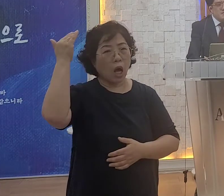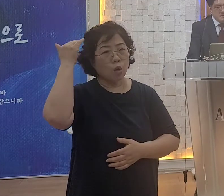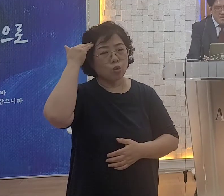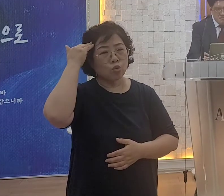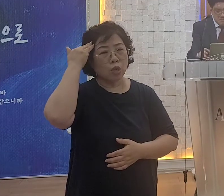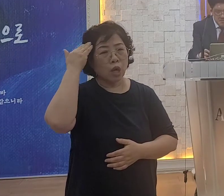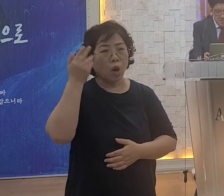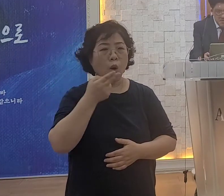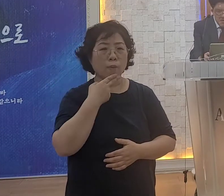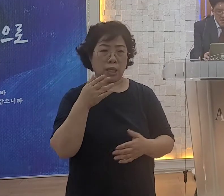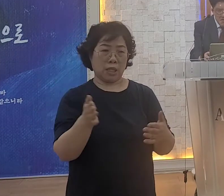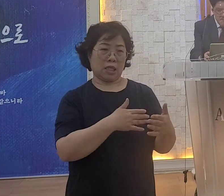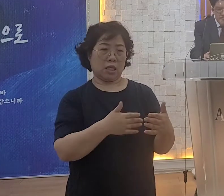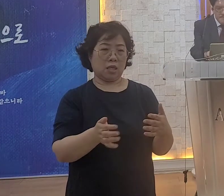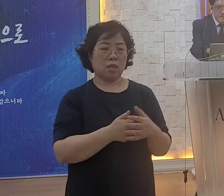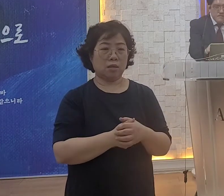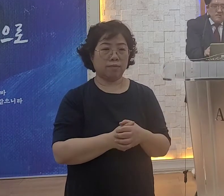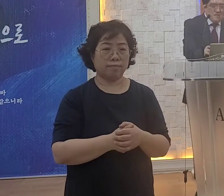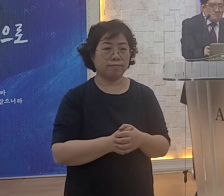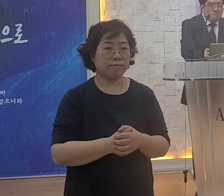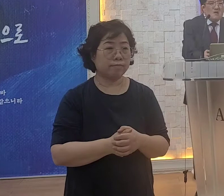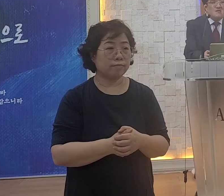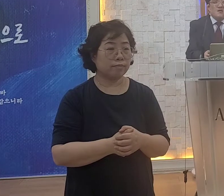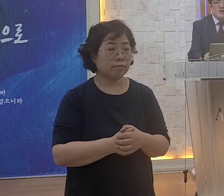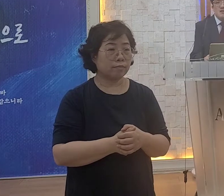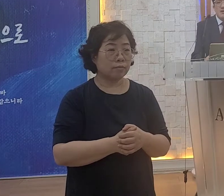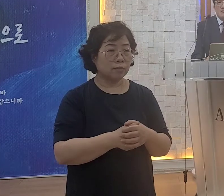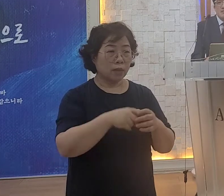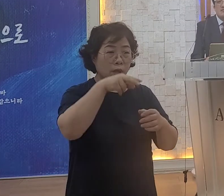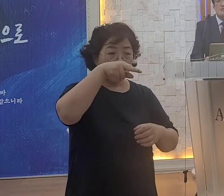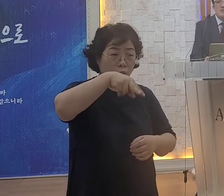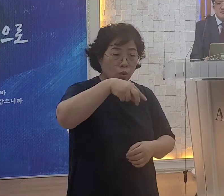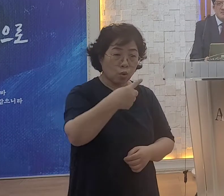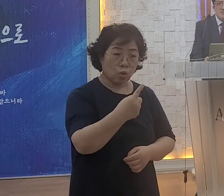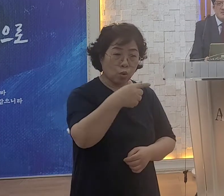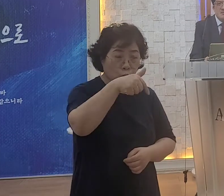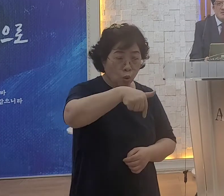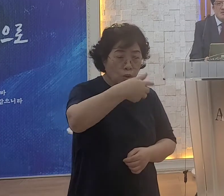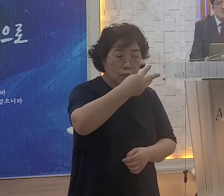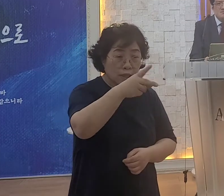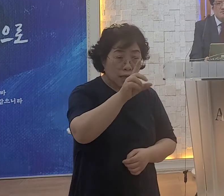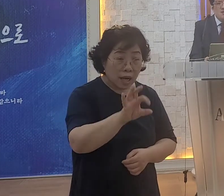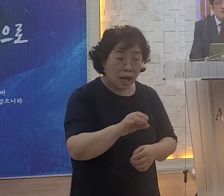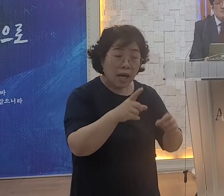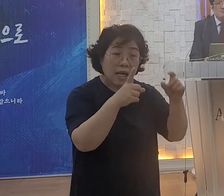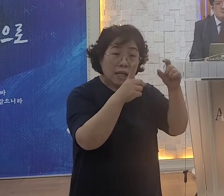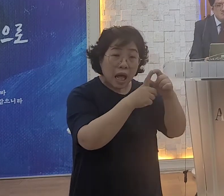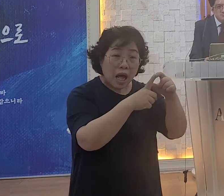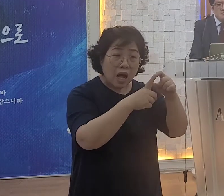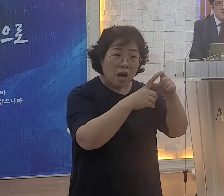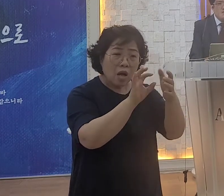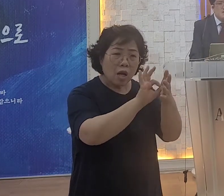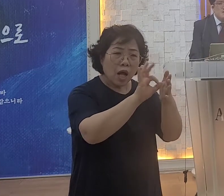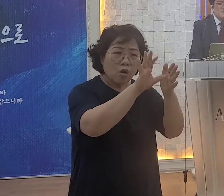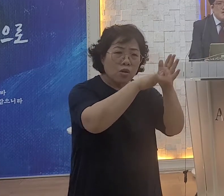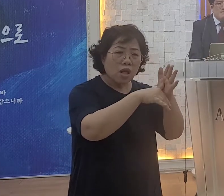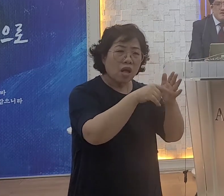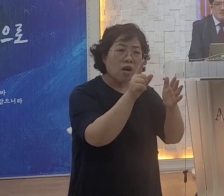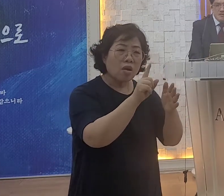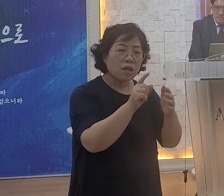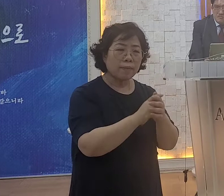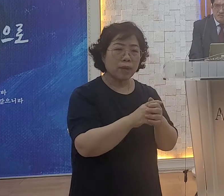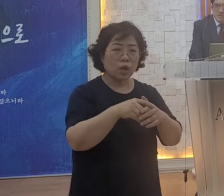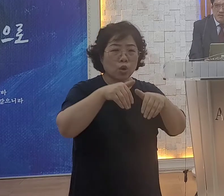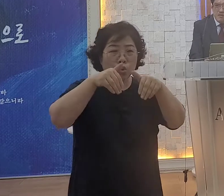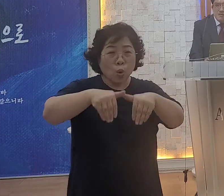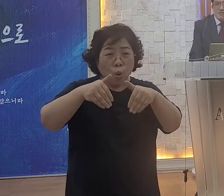때문에. 자, 무슨 일이냐. 이 속량이라는 단어가 언제 쓰였냐면은 노예를 풀어줄 때